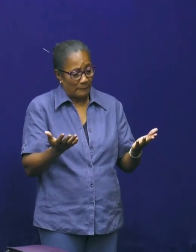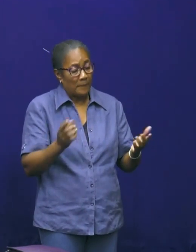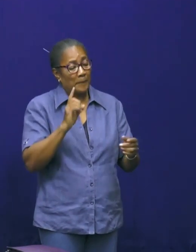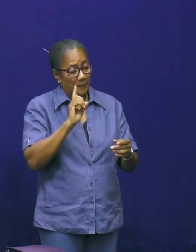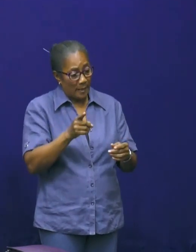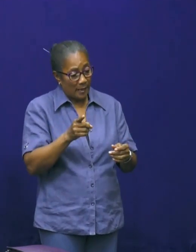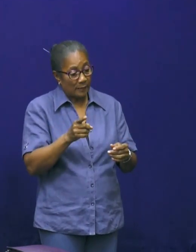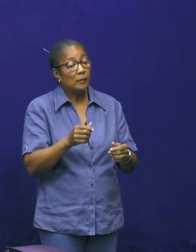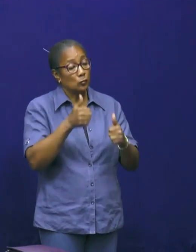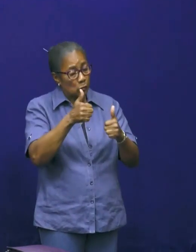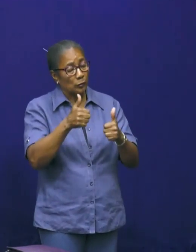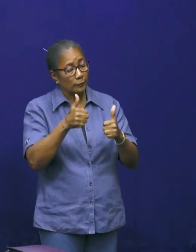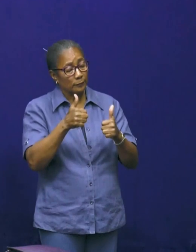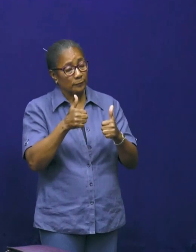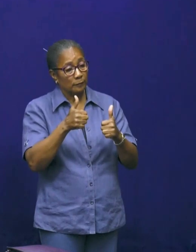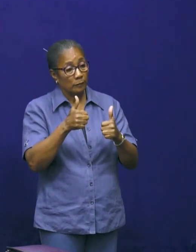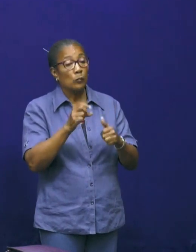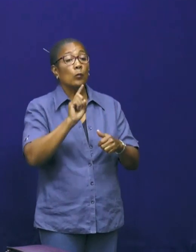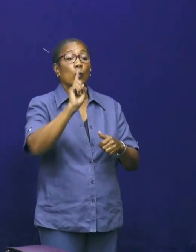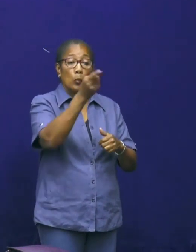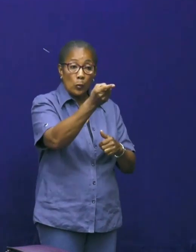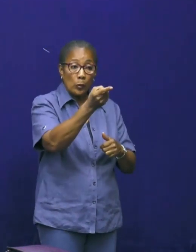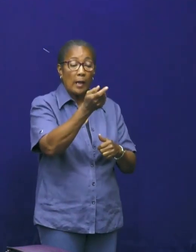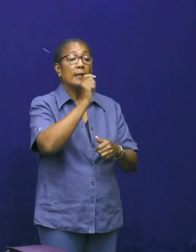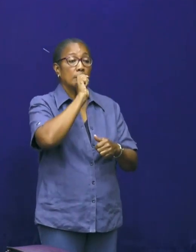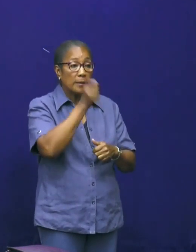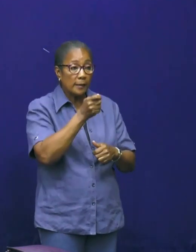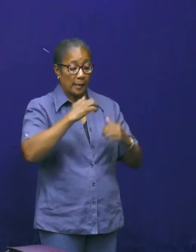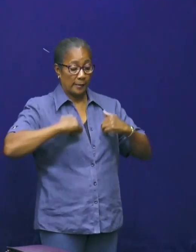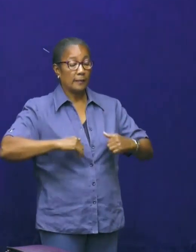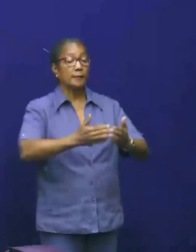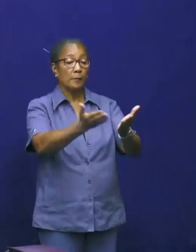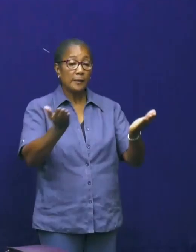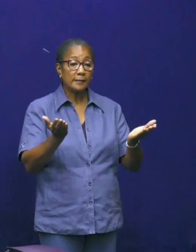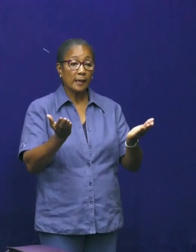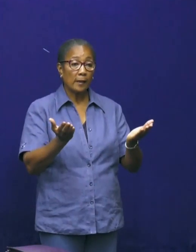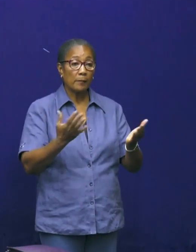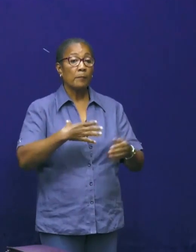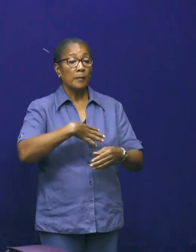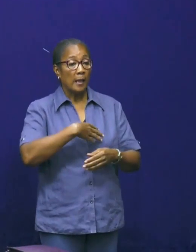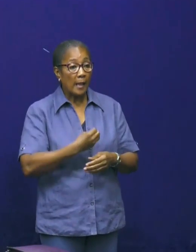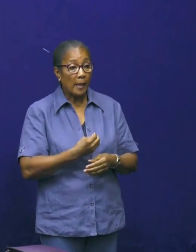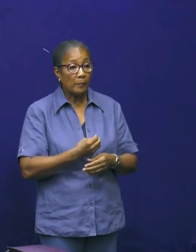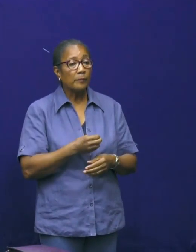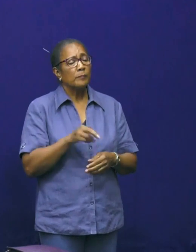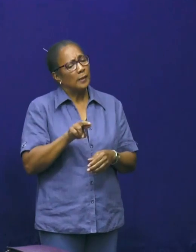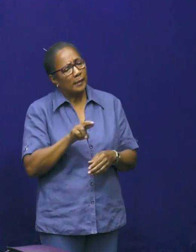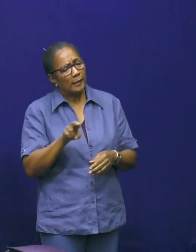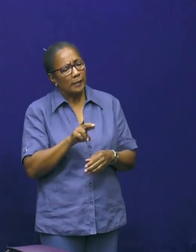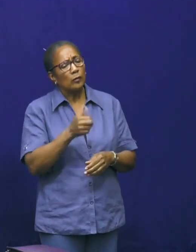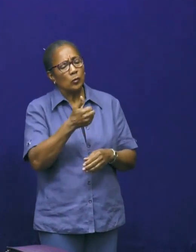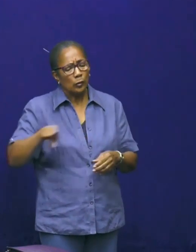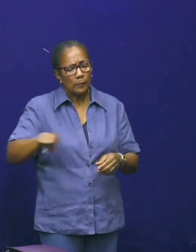Maar het is ook op zijn plaats. U als media en als gemeenschap heeft redelijk goed